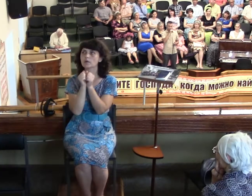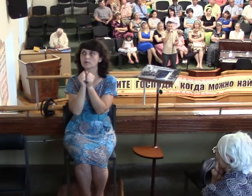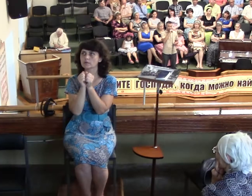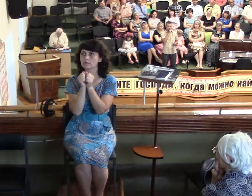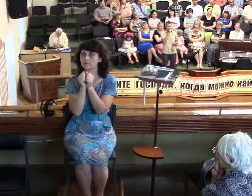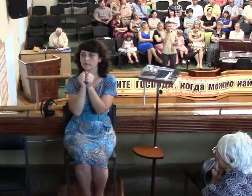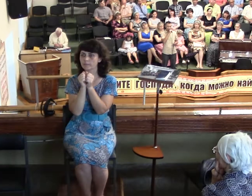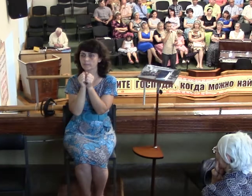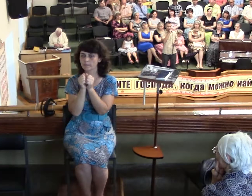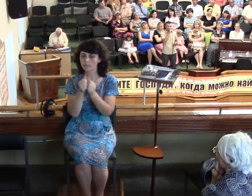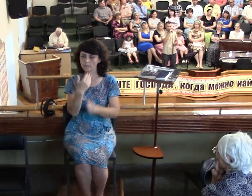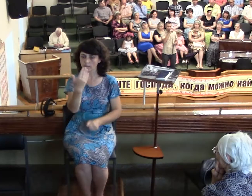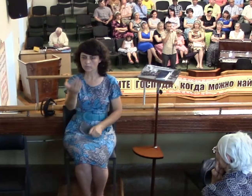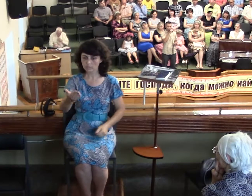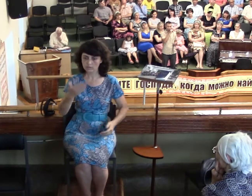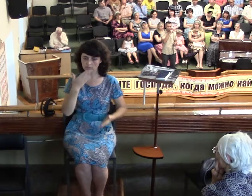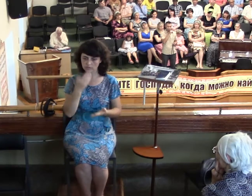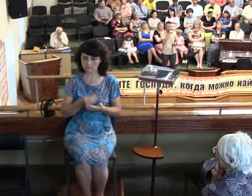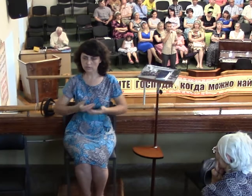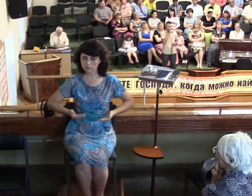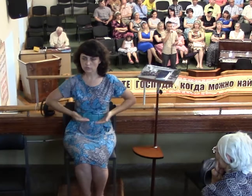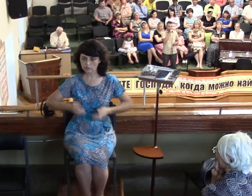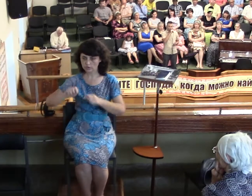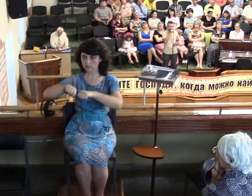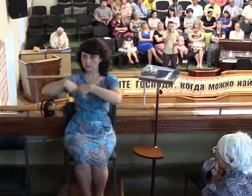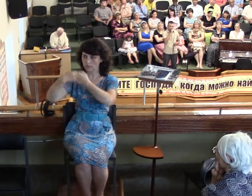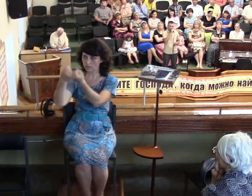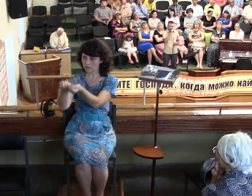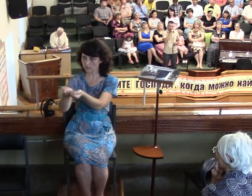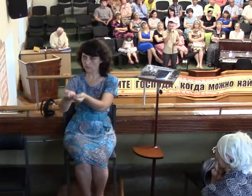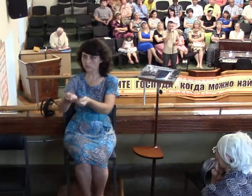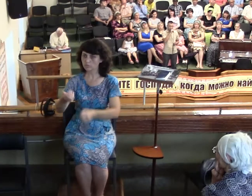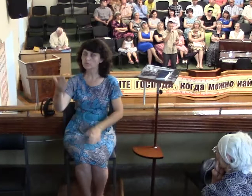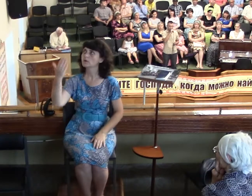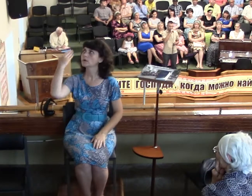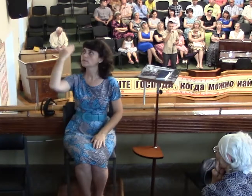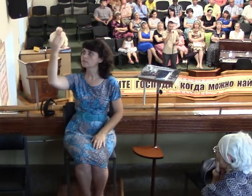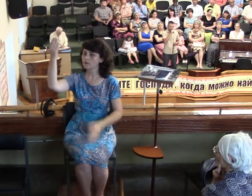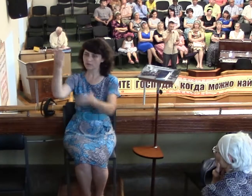Мы жизнь отдаем в твои руки,